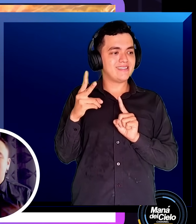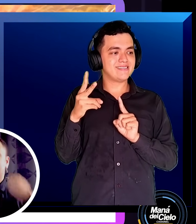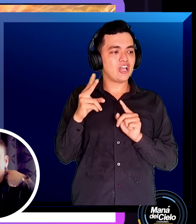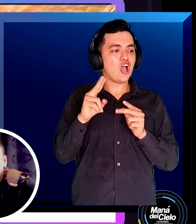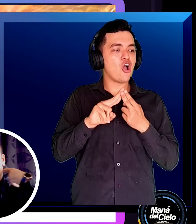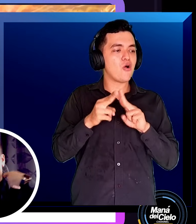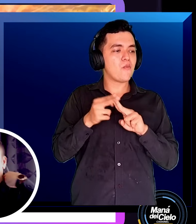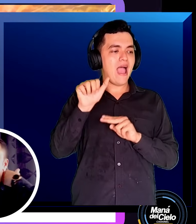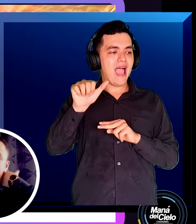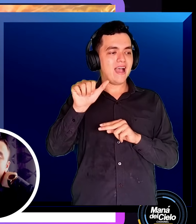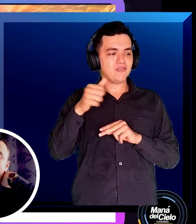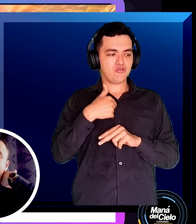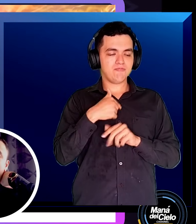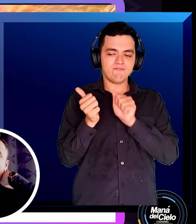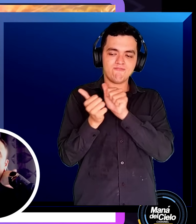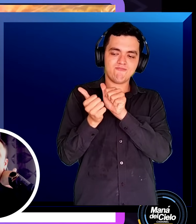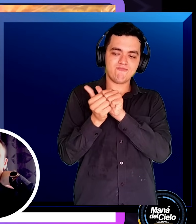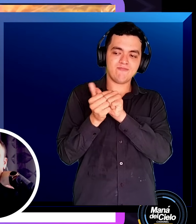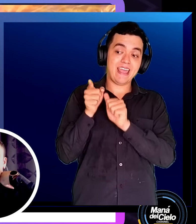Entonces el Señor les dice,